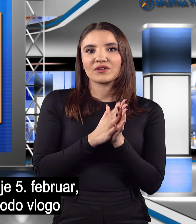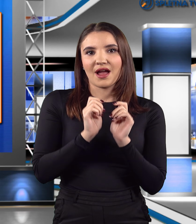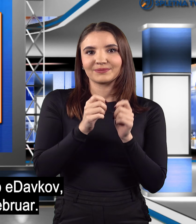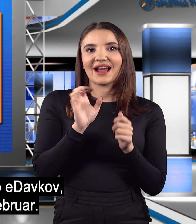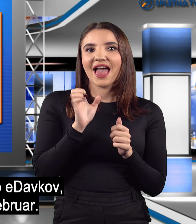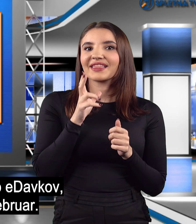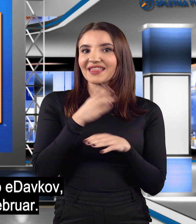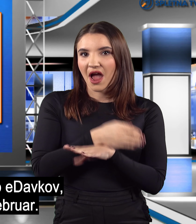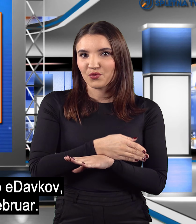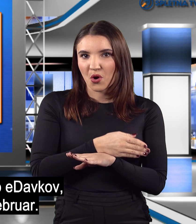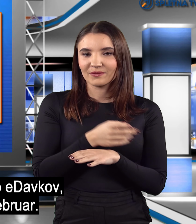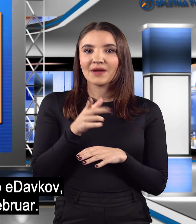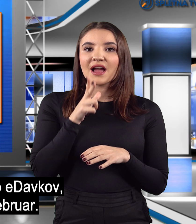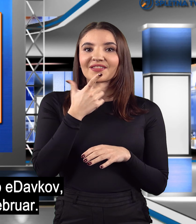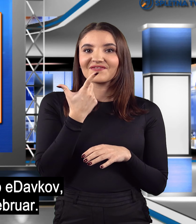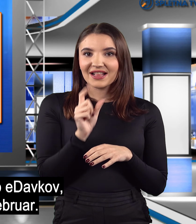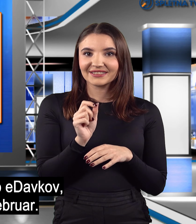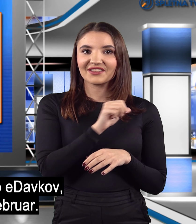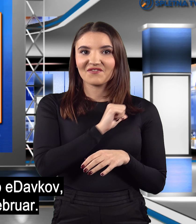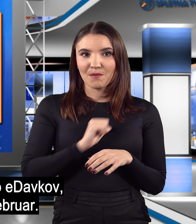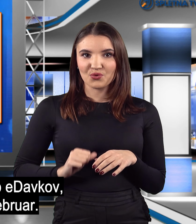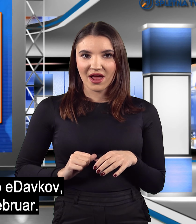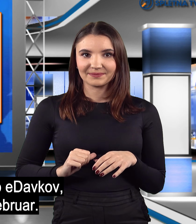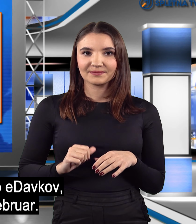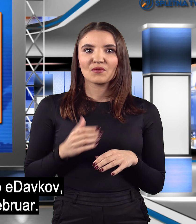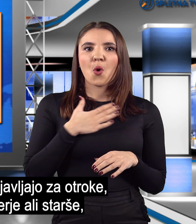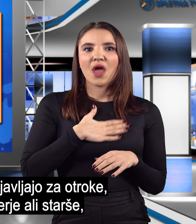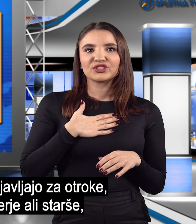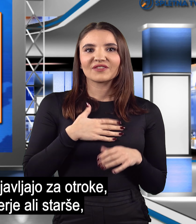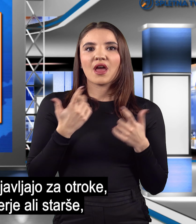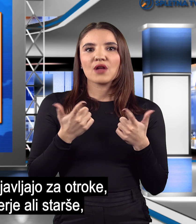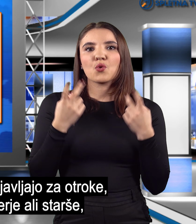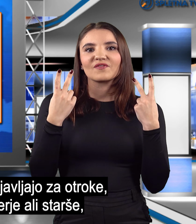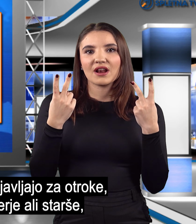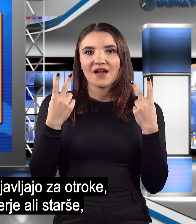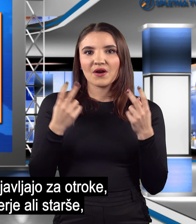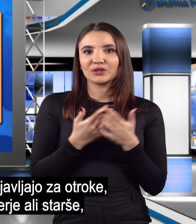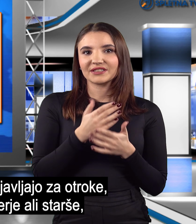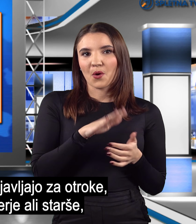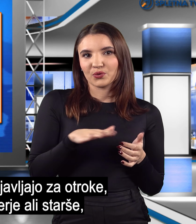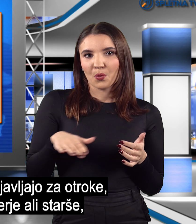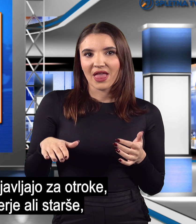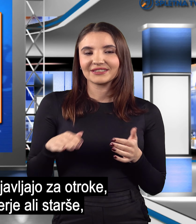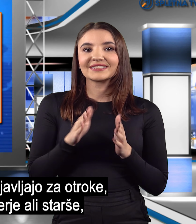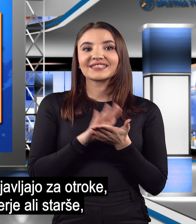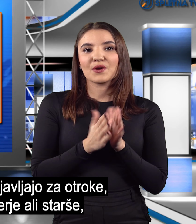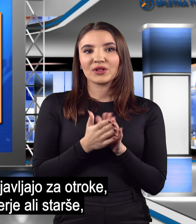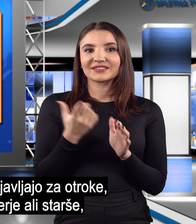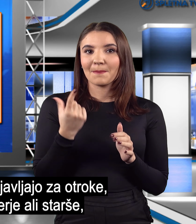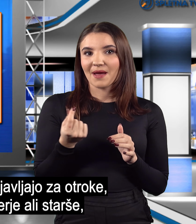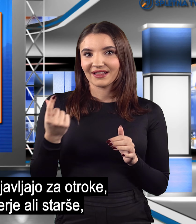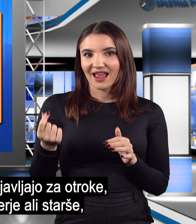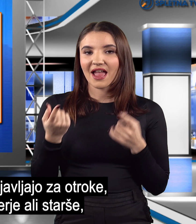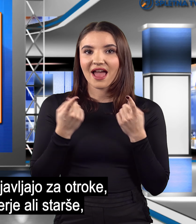preko e-davkov, pa 20. februar. Olajšavo lahko uveljavijo za otroke, zakonske partnerje ali starše,